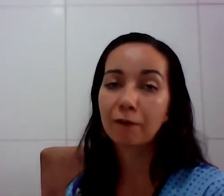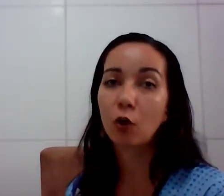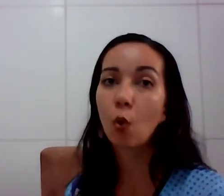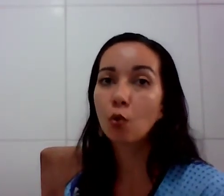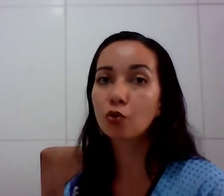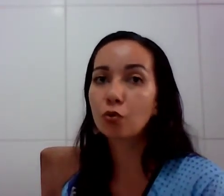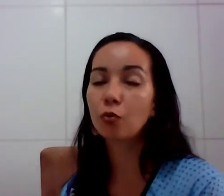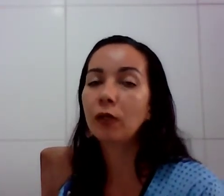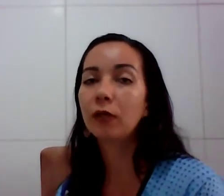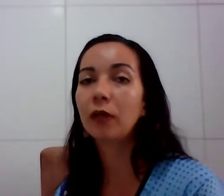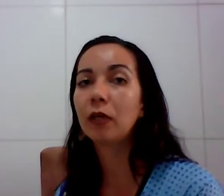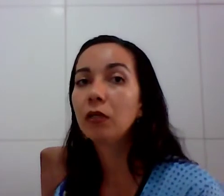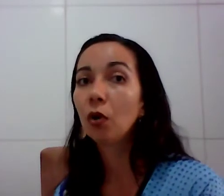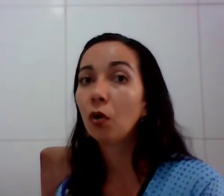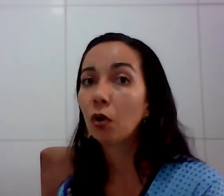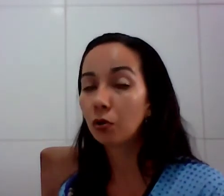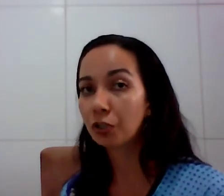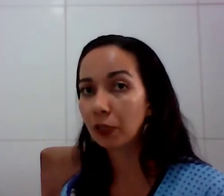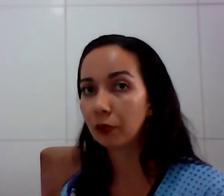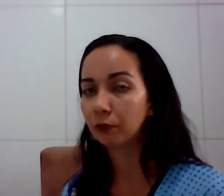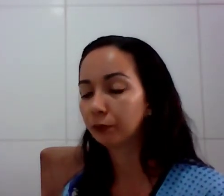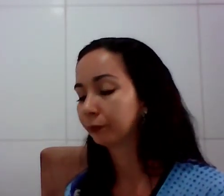foi construída em rochedo.